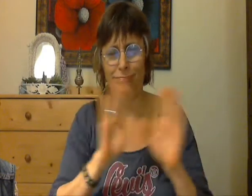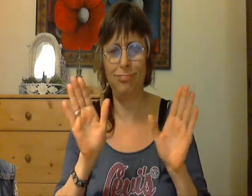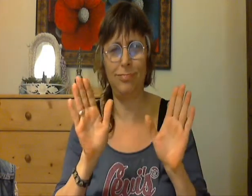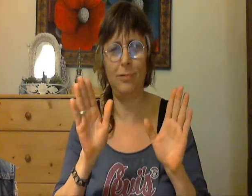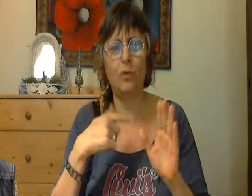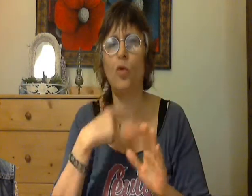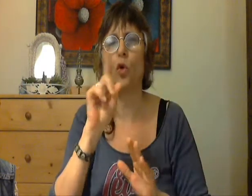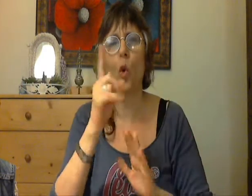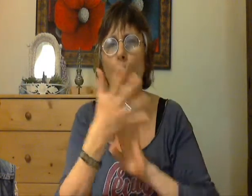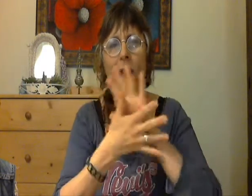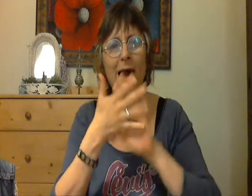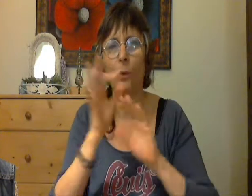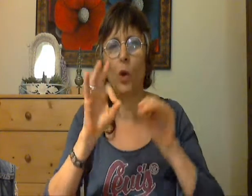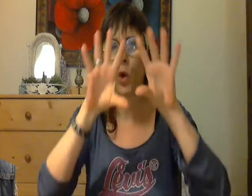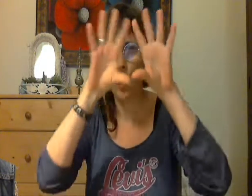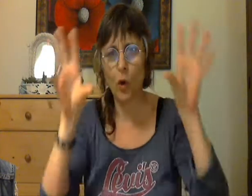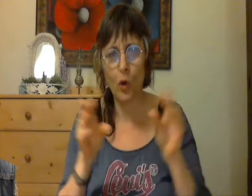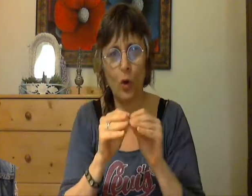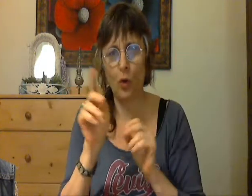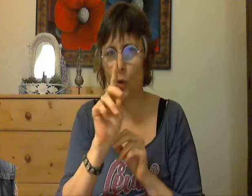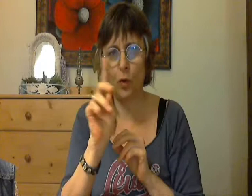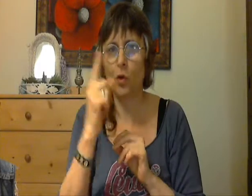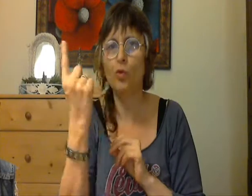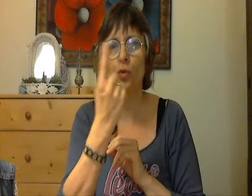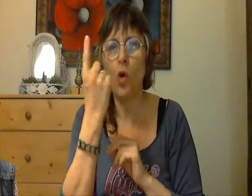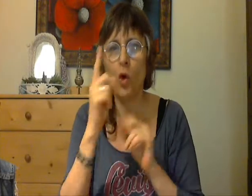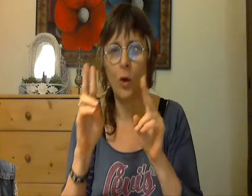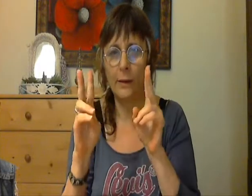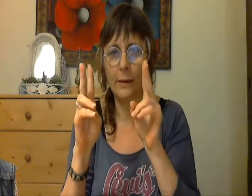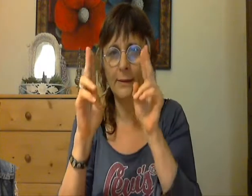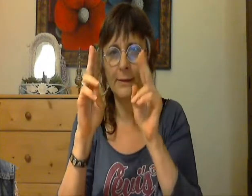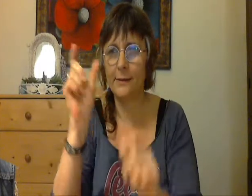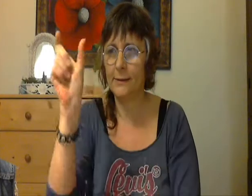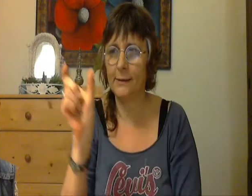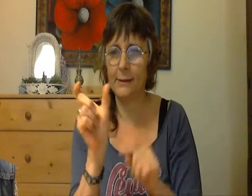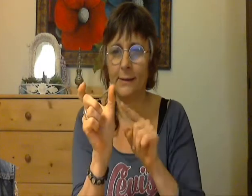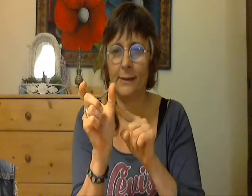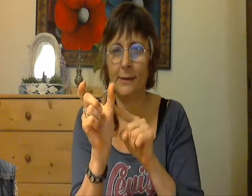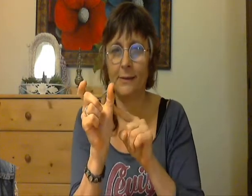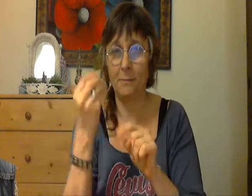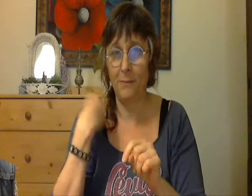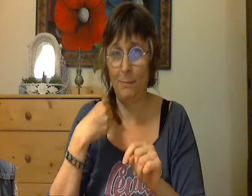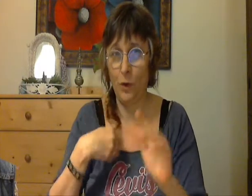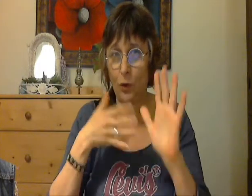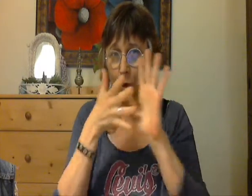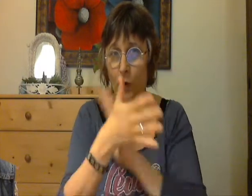que está lesionado Goya, el portero que se va a perder aproximadamente 4 partidos, la alineación con Rafa Alexis Pérez y el estudio de defensa, Borja y Sánchez los